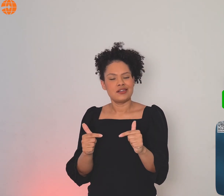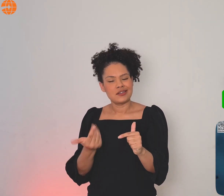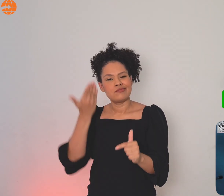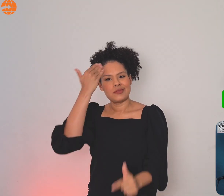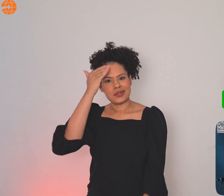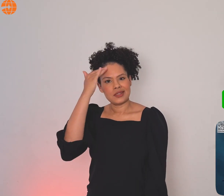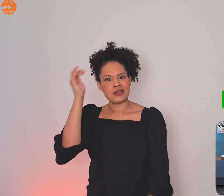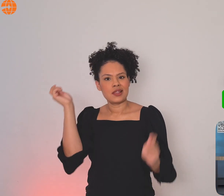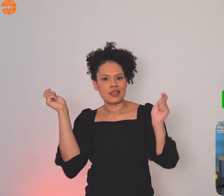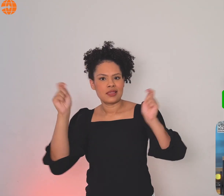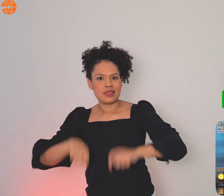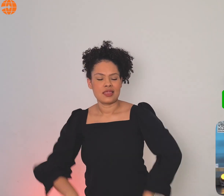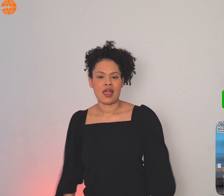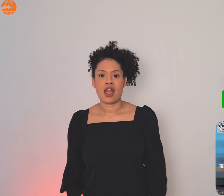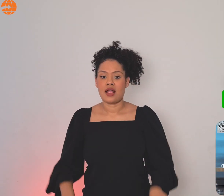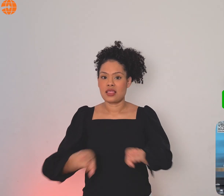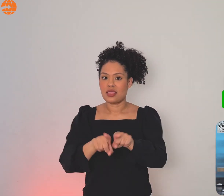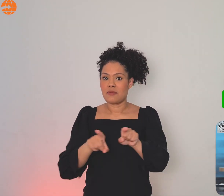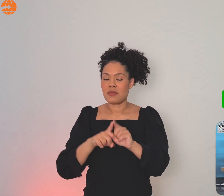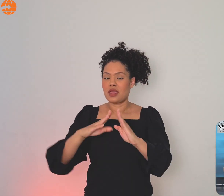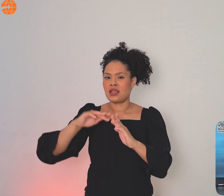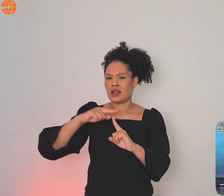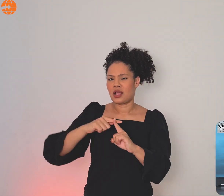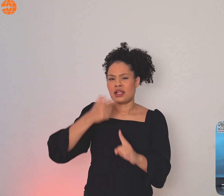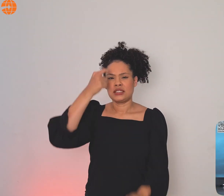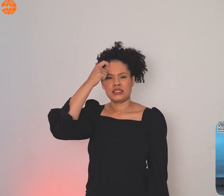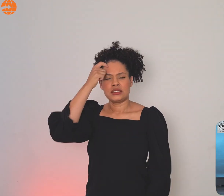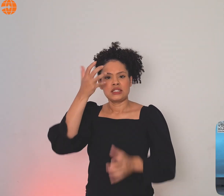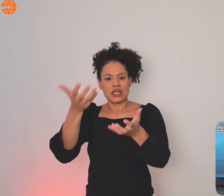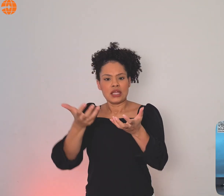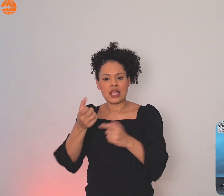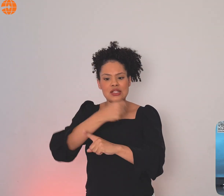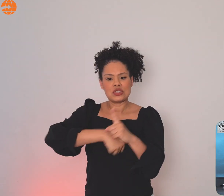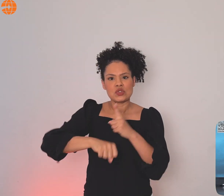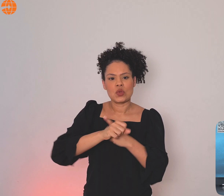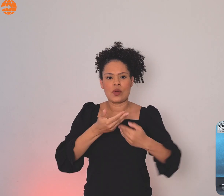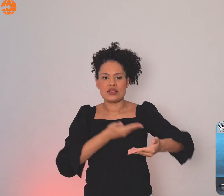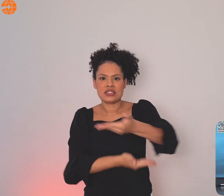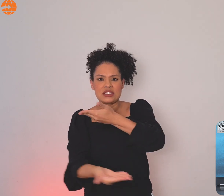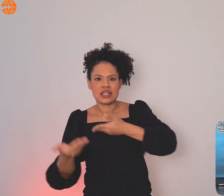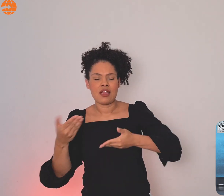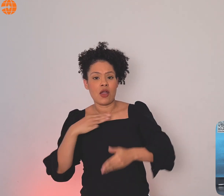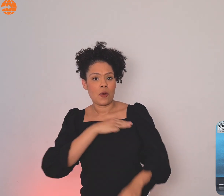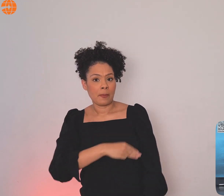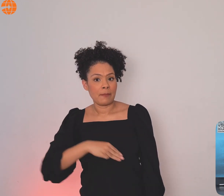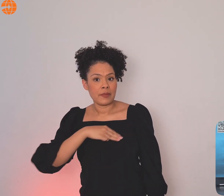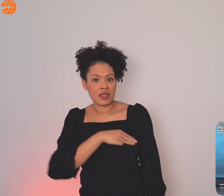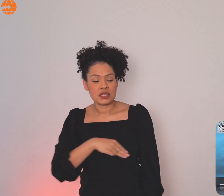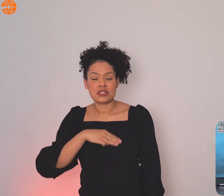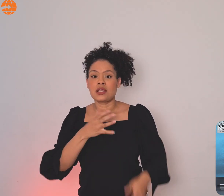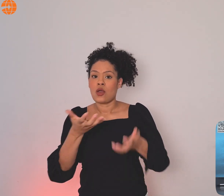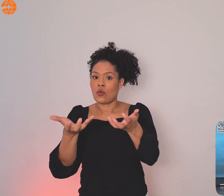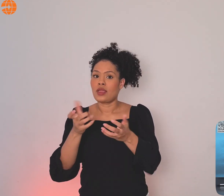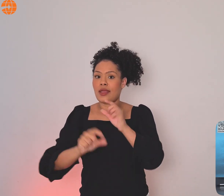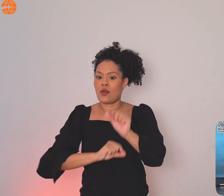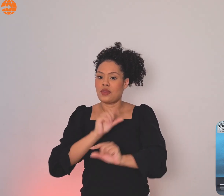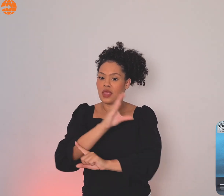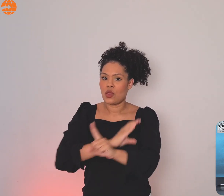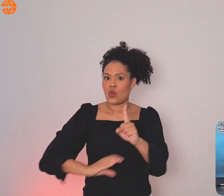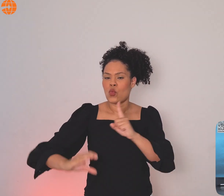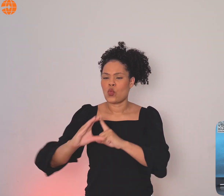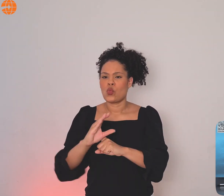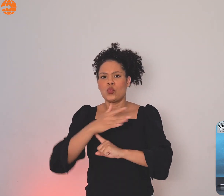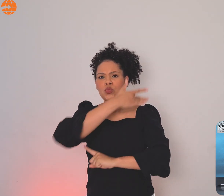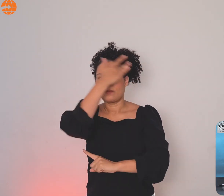estão preocupadas com o social, preocupadas com missões, preocupadas com um culto acolhedor, um culto